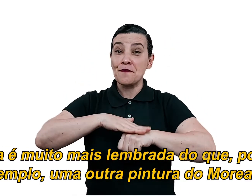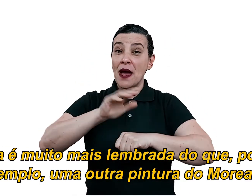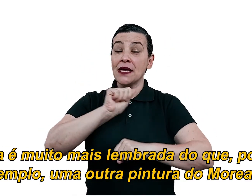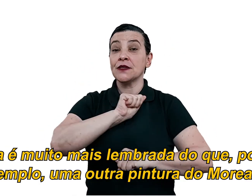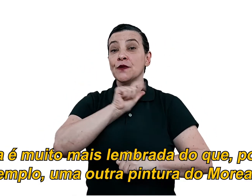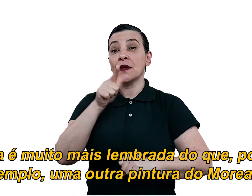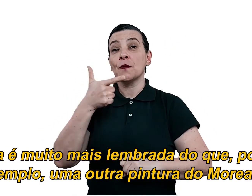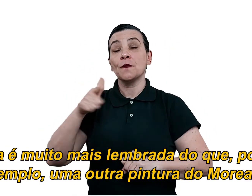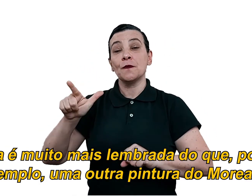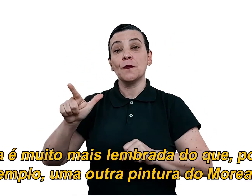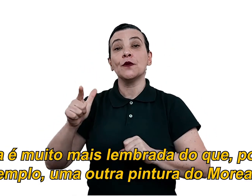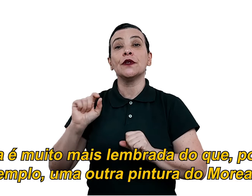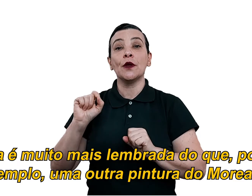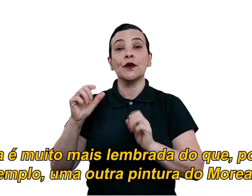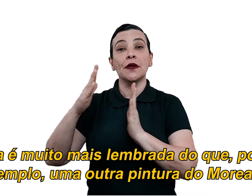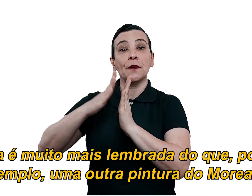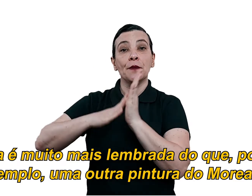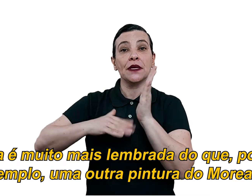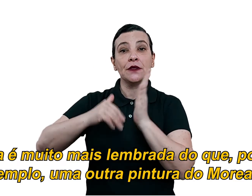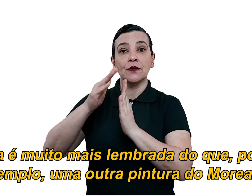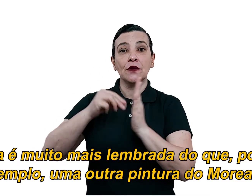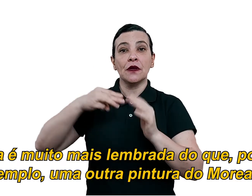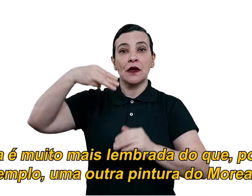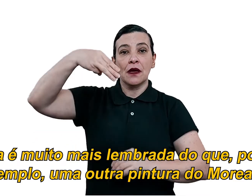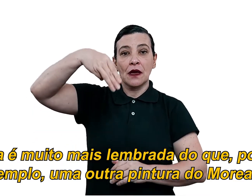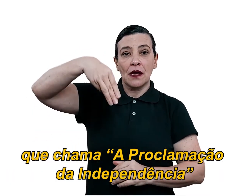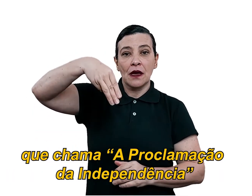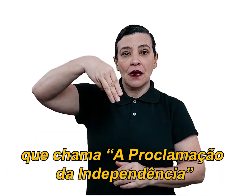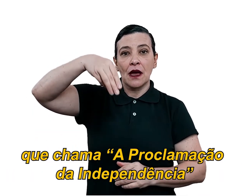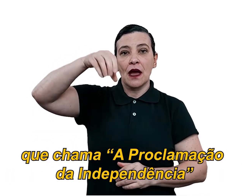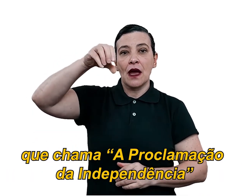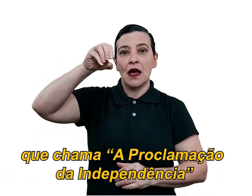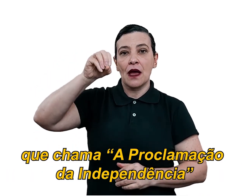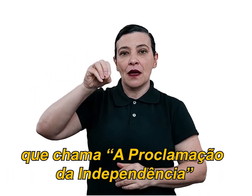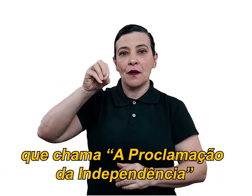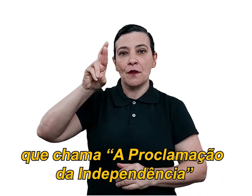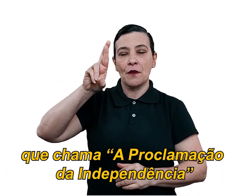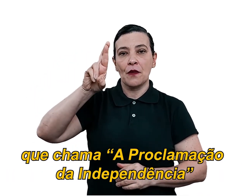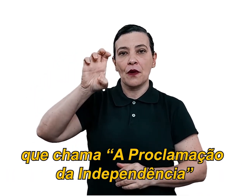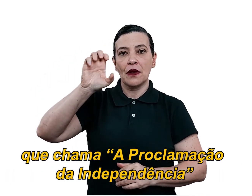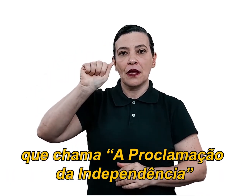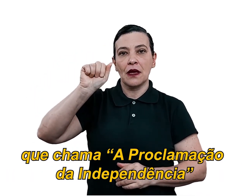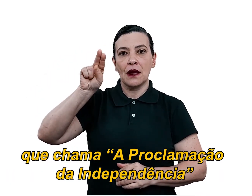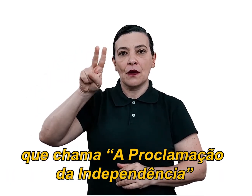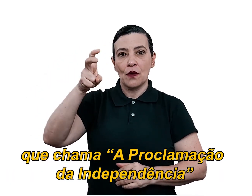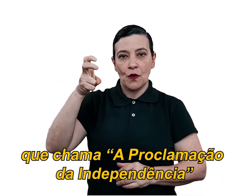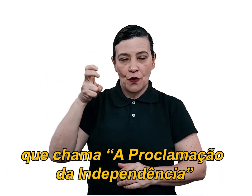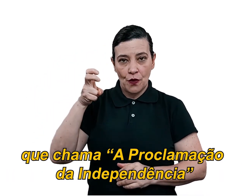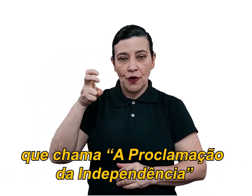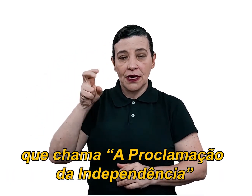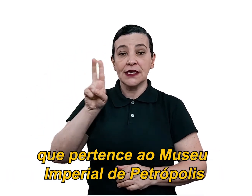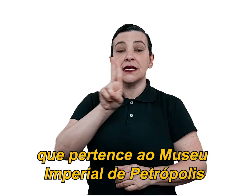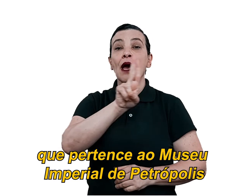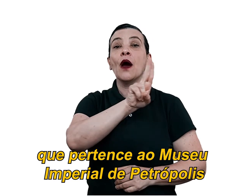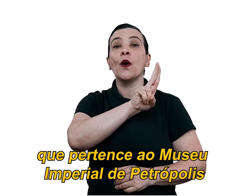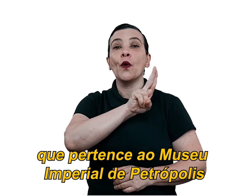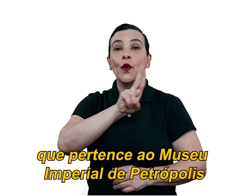outra pintura do Murro, que pertence que chama Proclamação da Independência, que pertence ao Museu